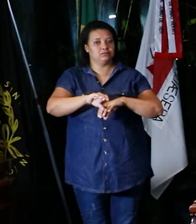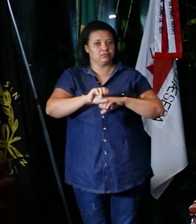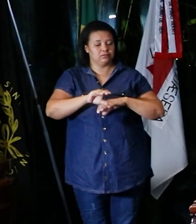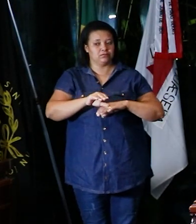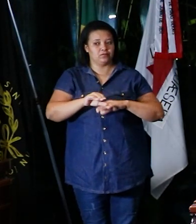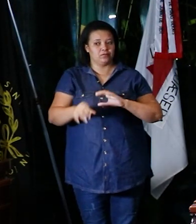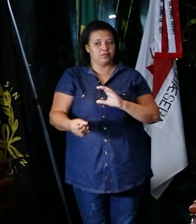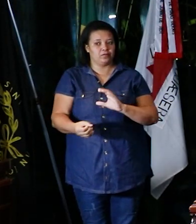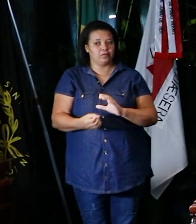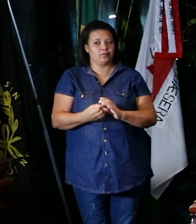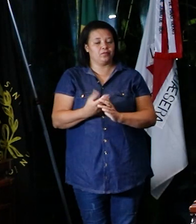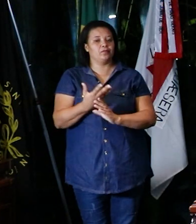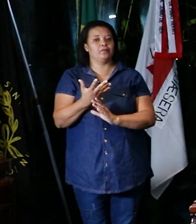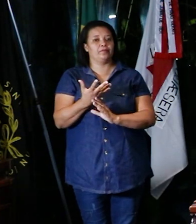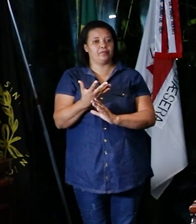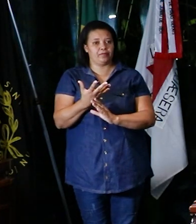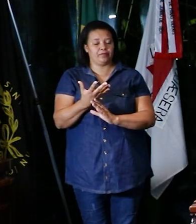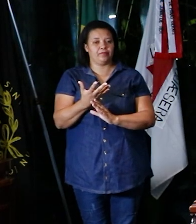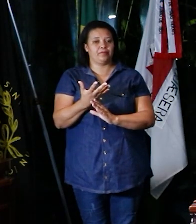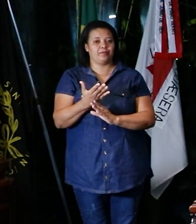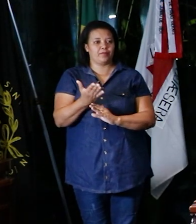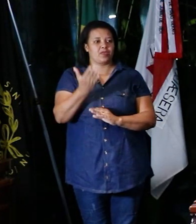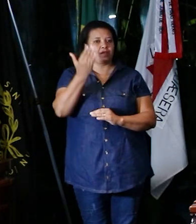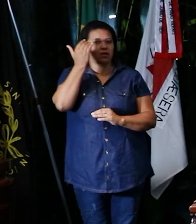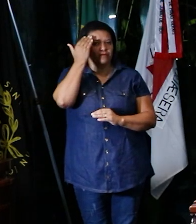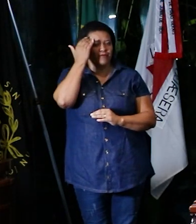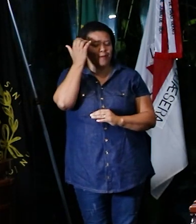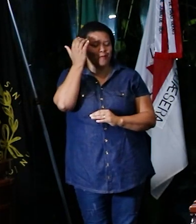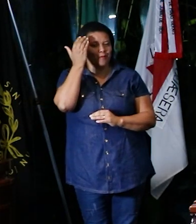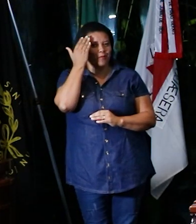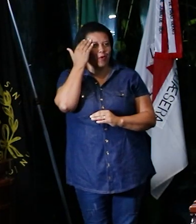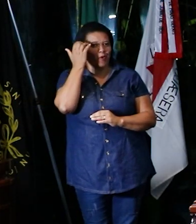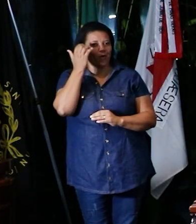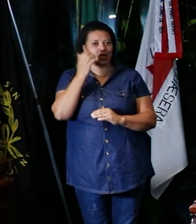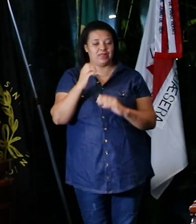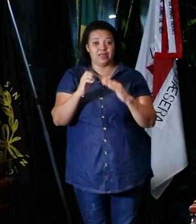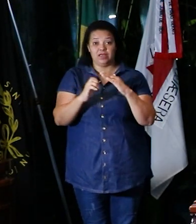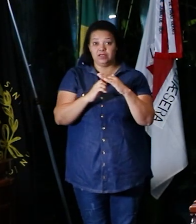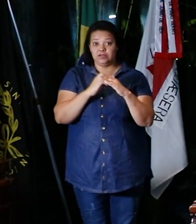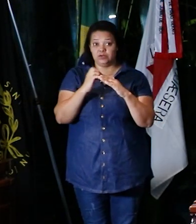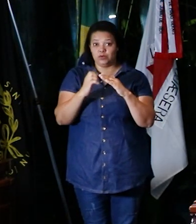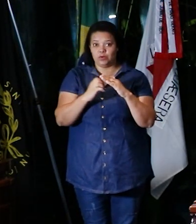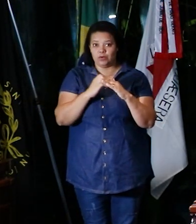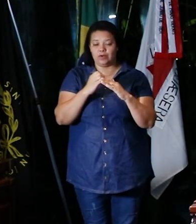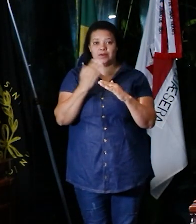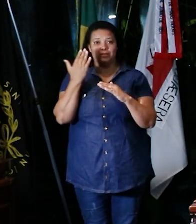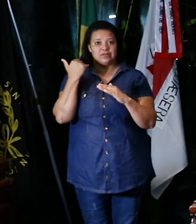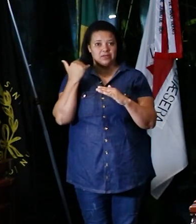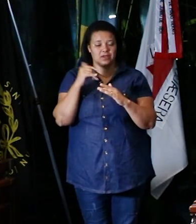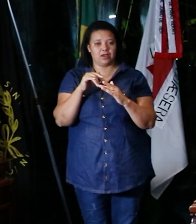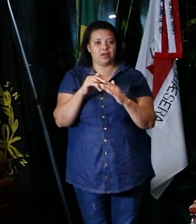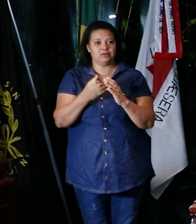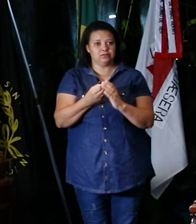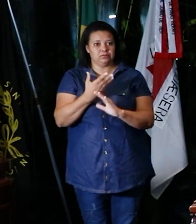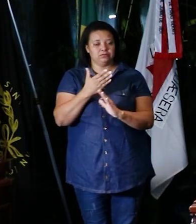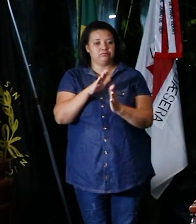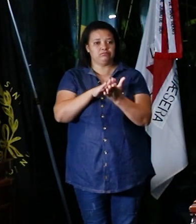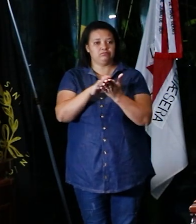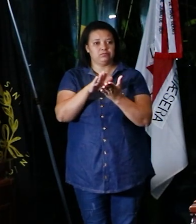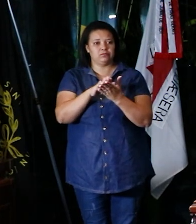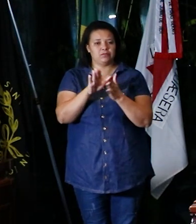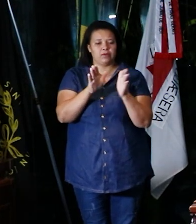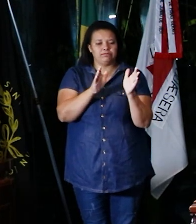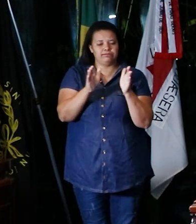Como fundadora da famosa, inesquecível editora Miguelin, entre 80